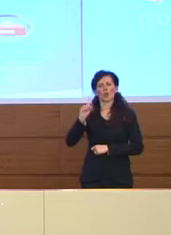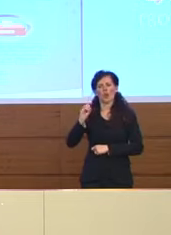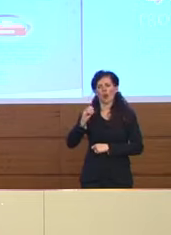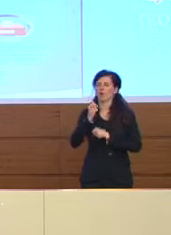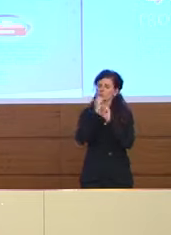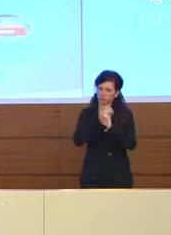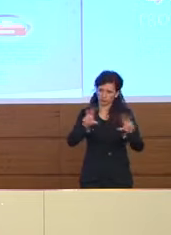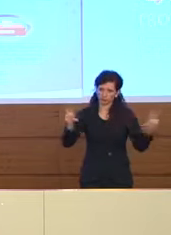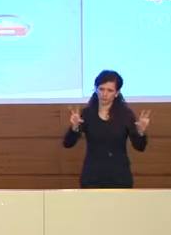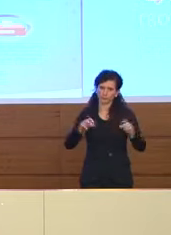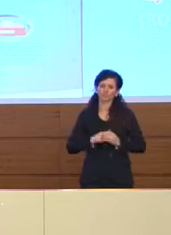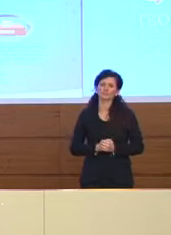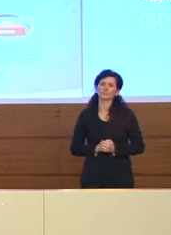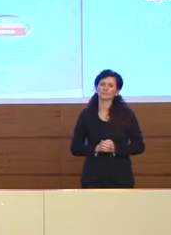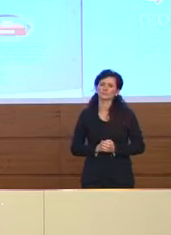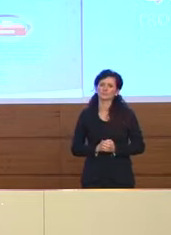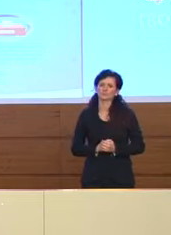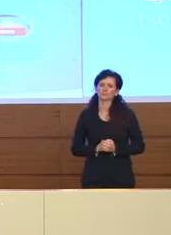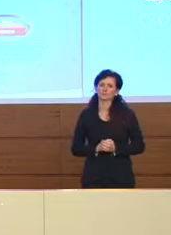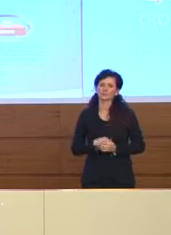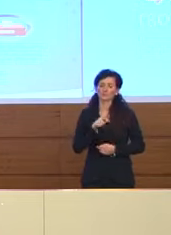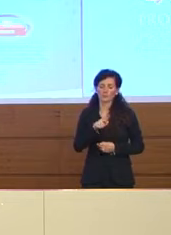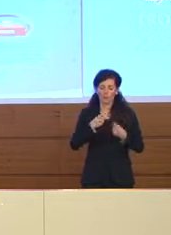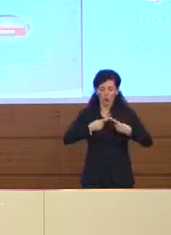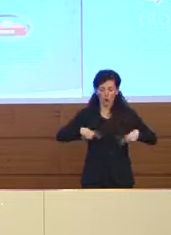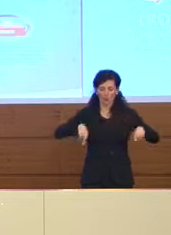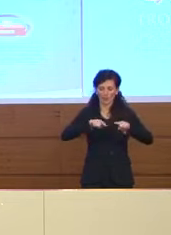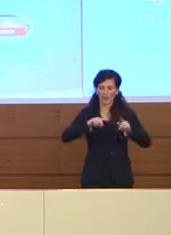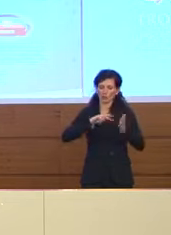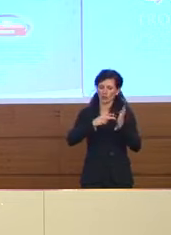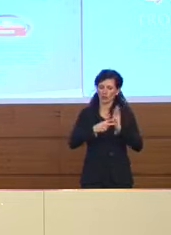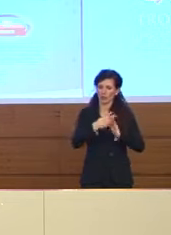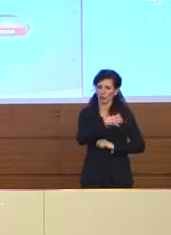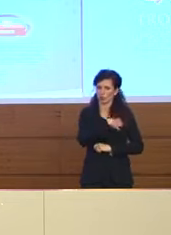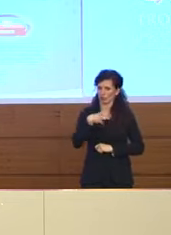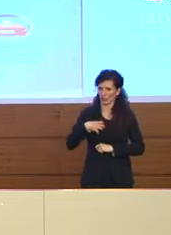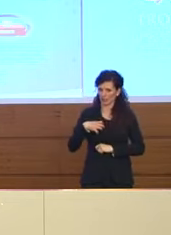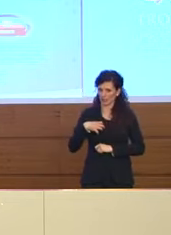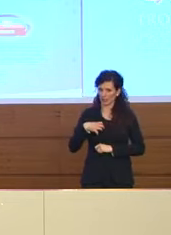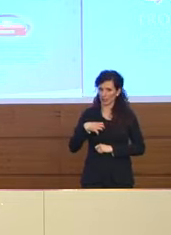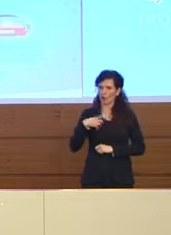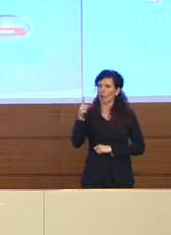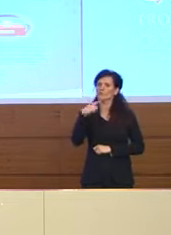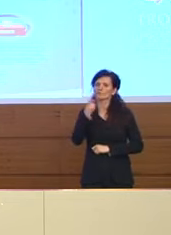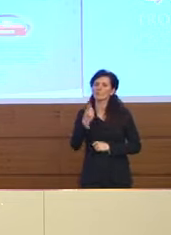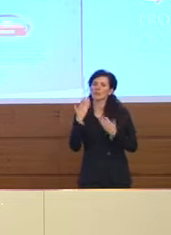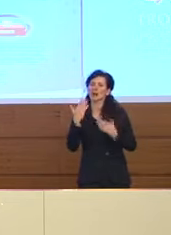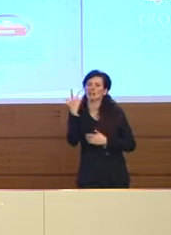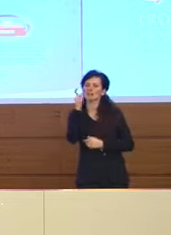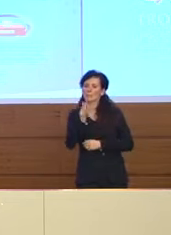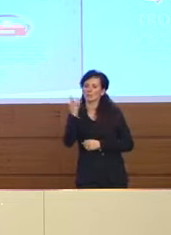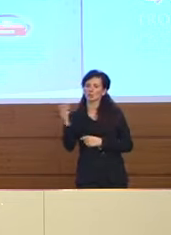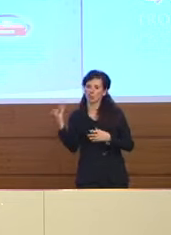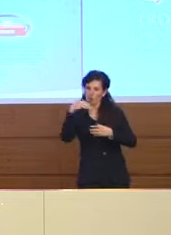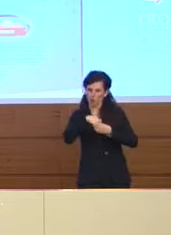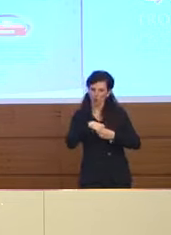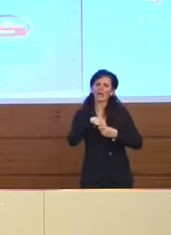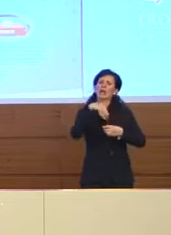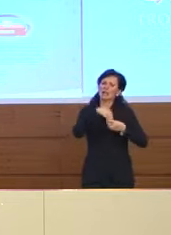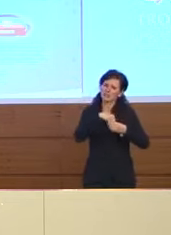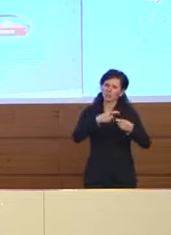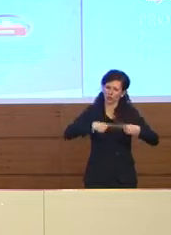del comitato credo che sia benan assortita ci sono esperti